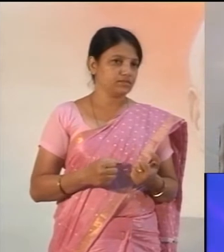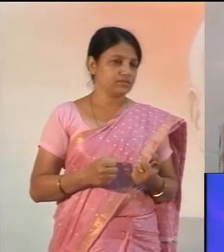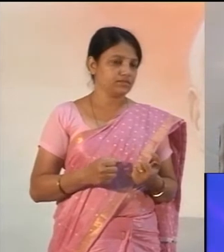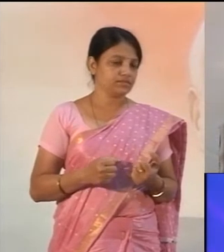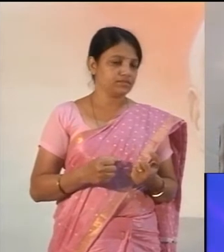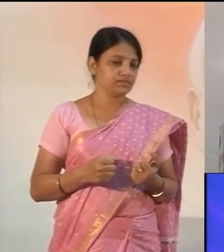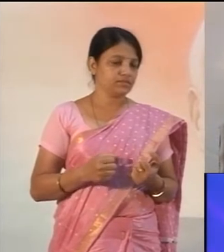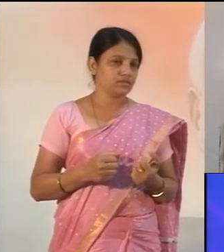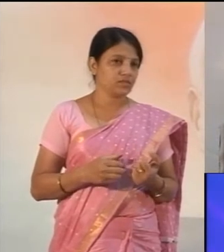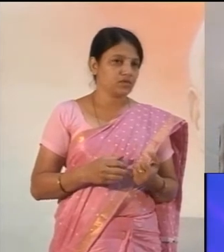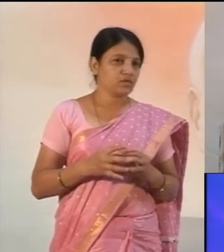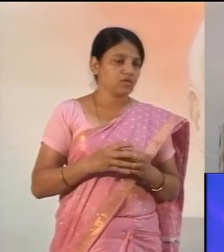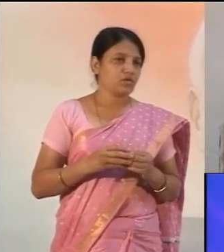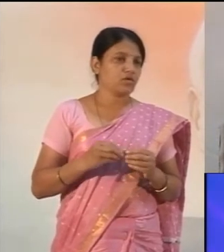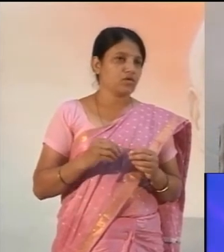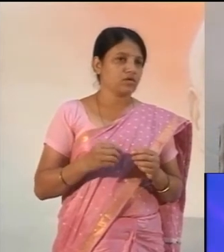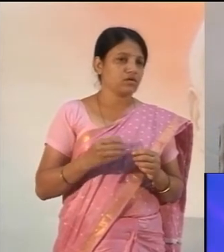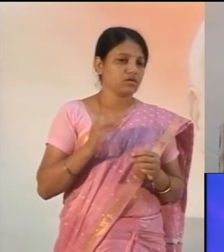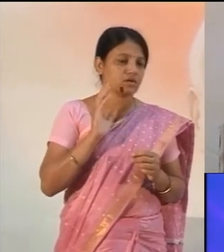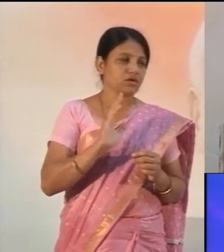और कहा गया है